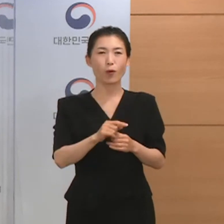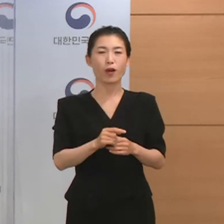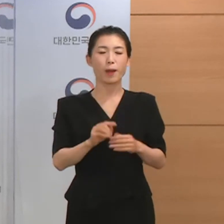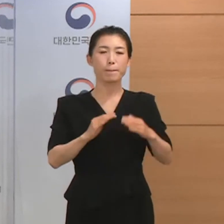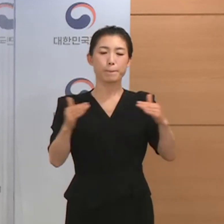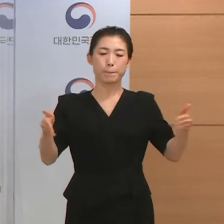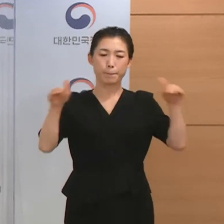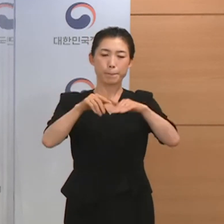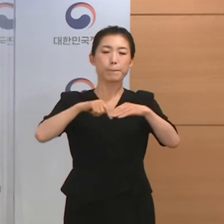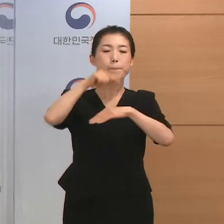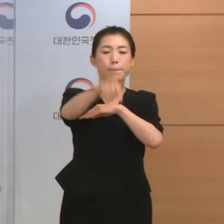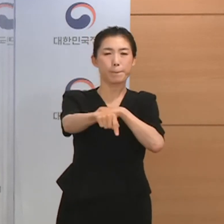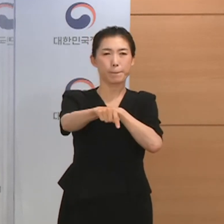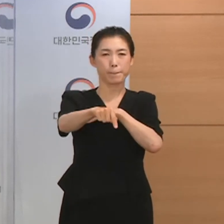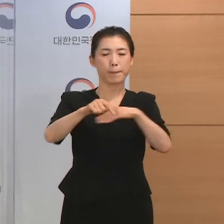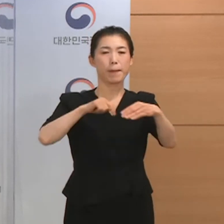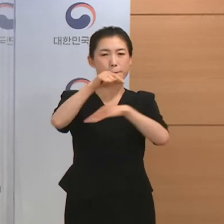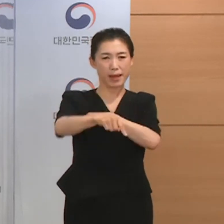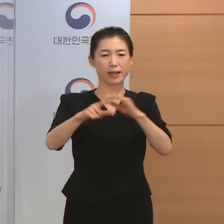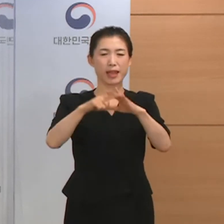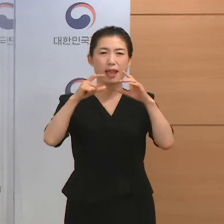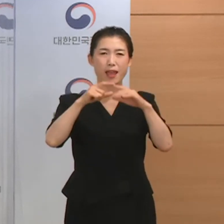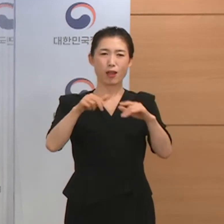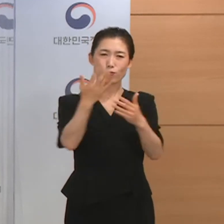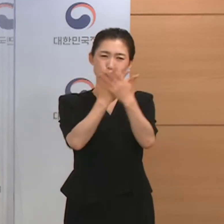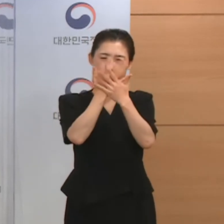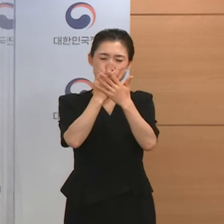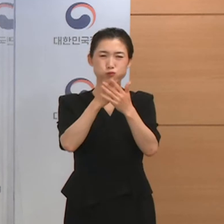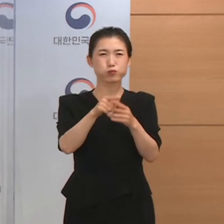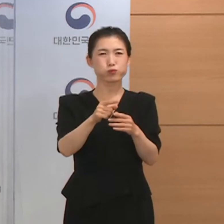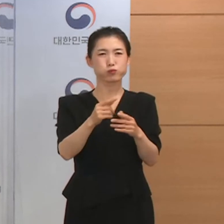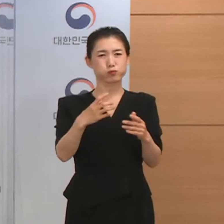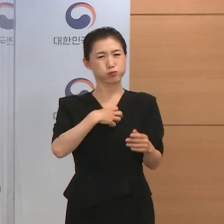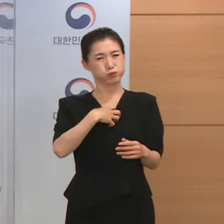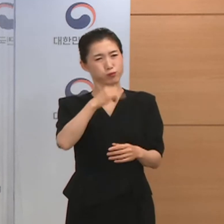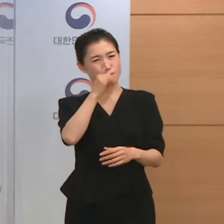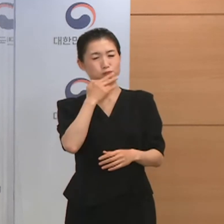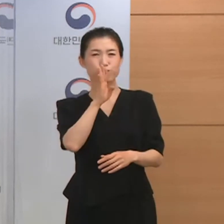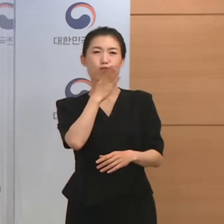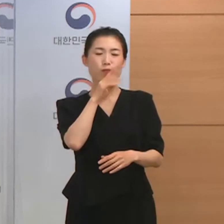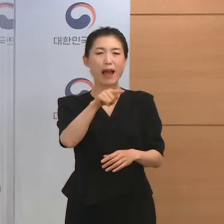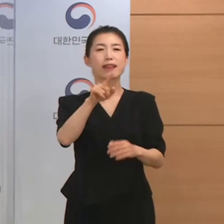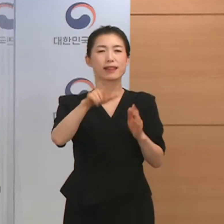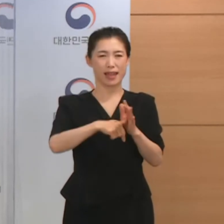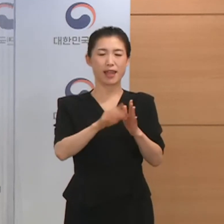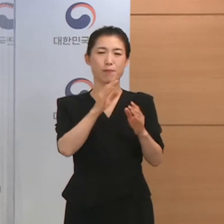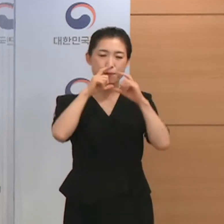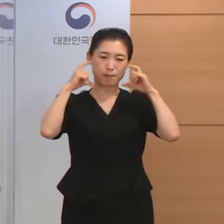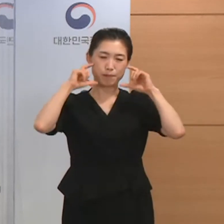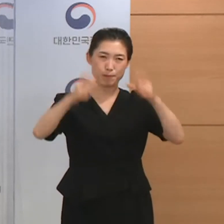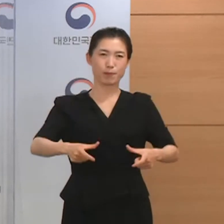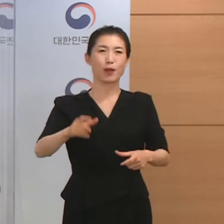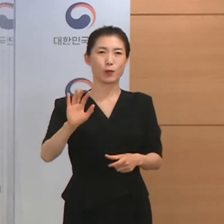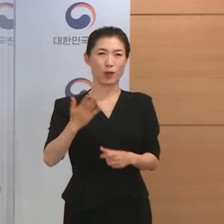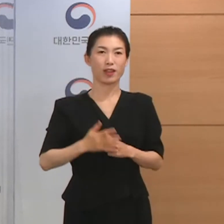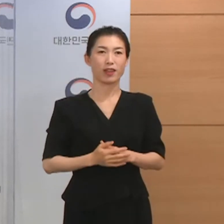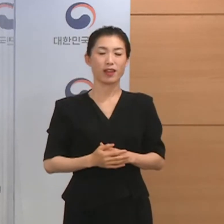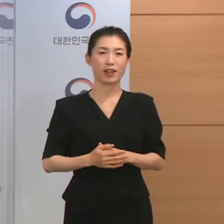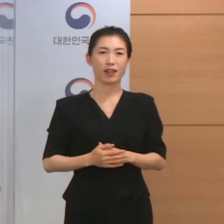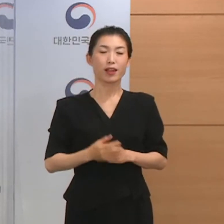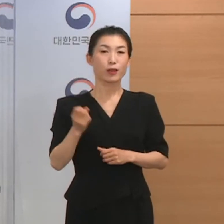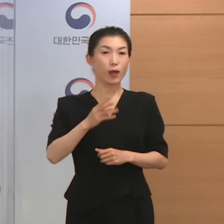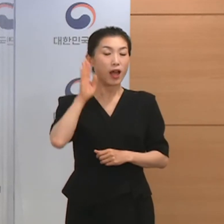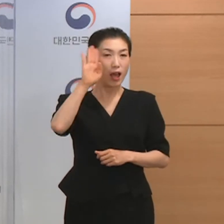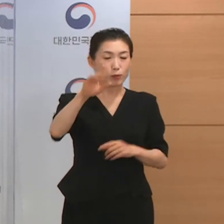실외 마스크 착용 부분들을 분명하게 해제한다고 알려드리는 것입니다. 따라서 마스크 착용이 큰 갈등을 일으킬 소지가